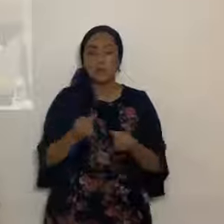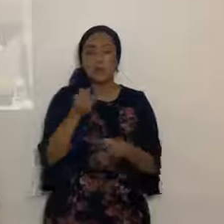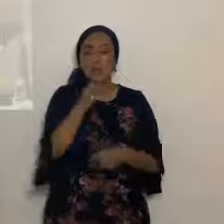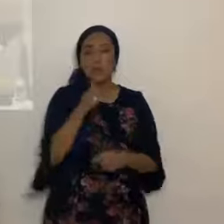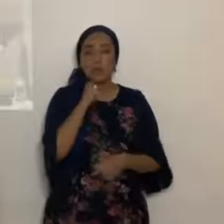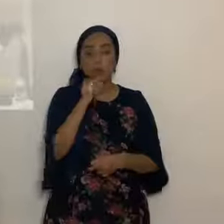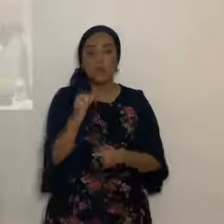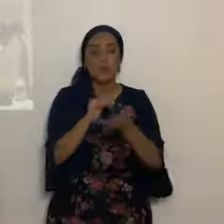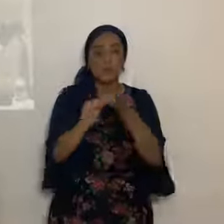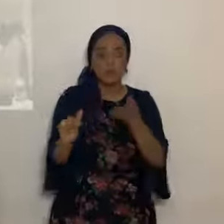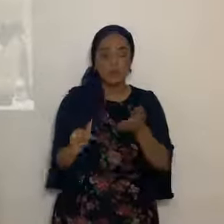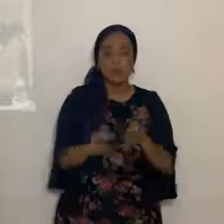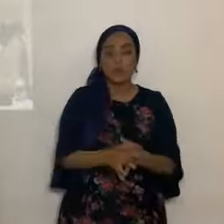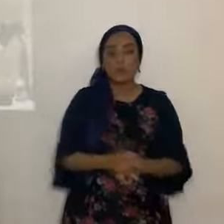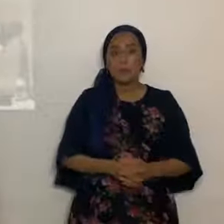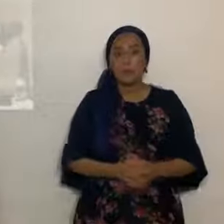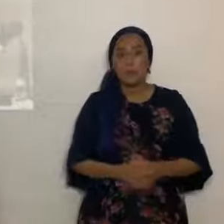no perdonas,